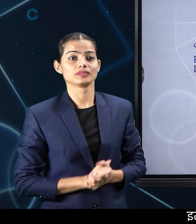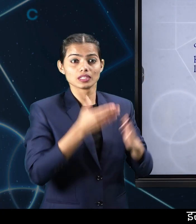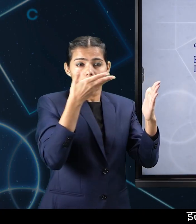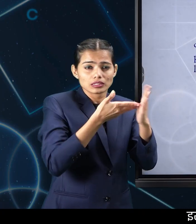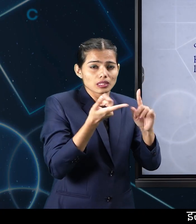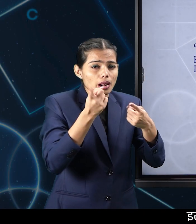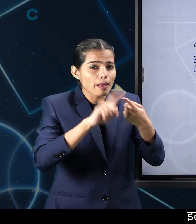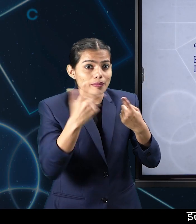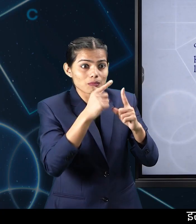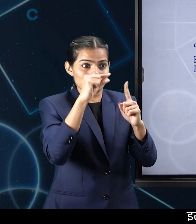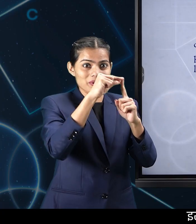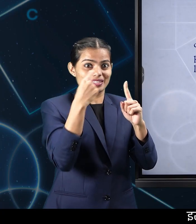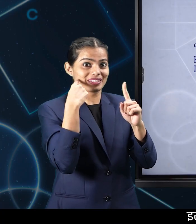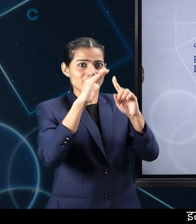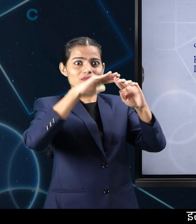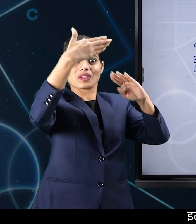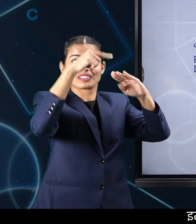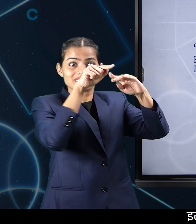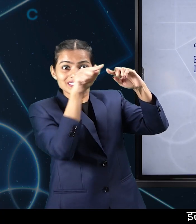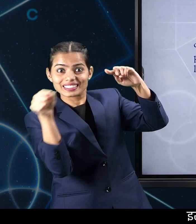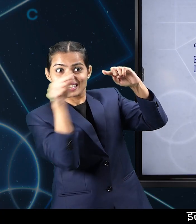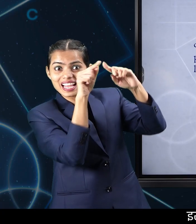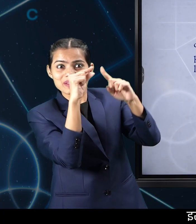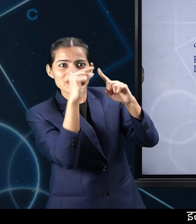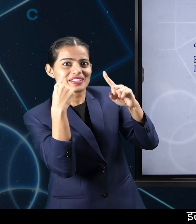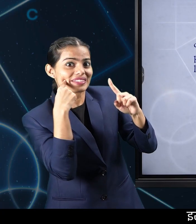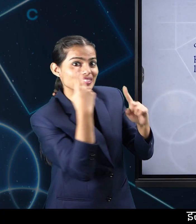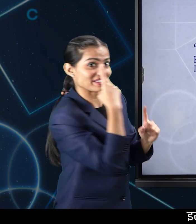इस मामले में P1 स्पर्शिका लंबाई है।